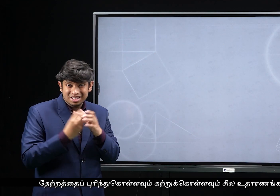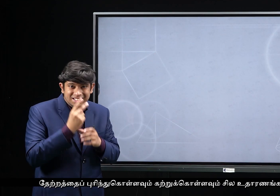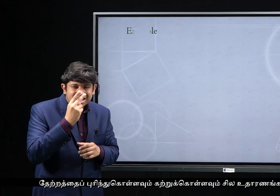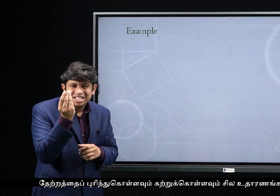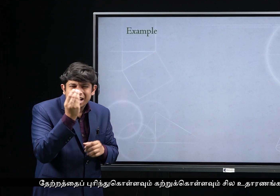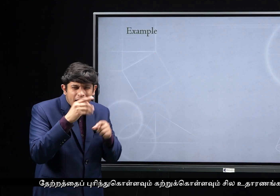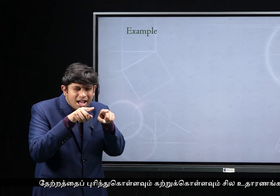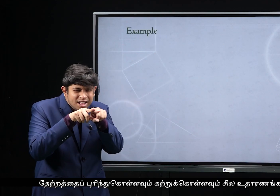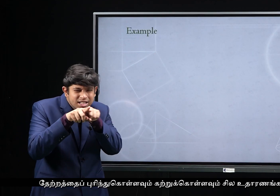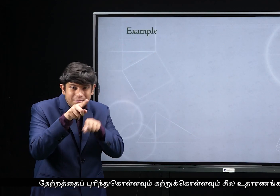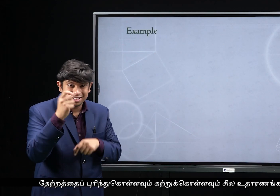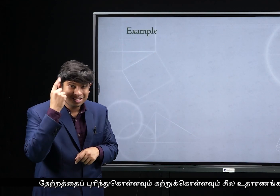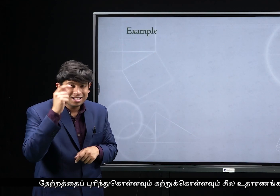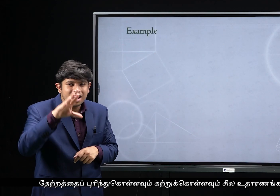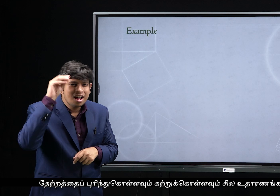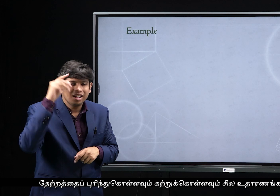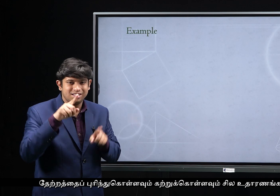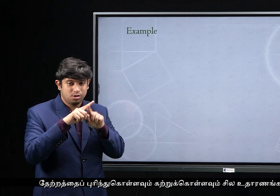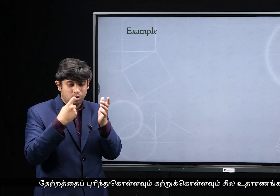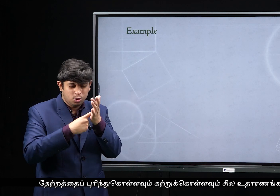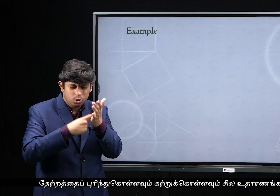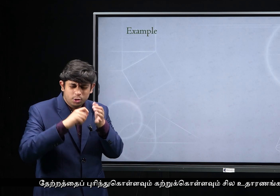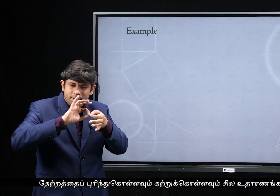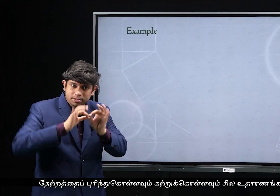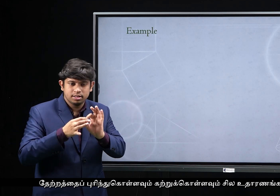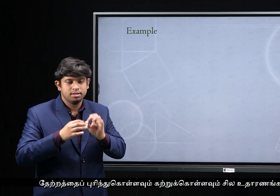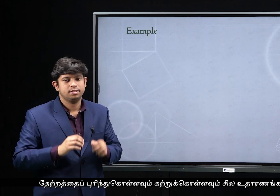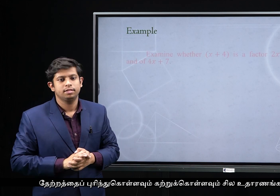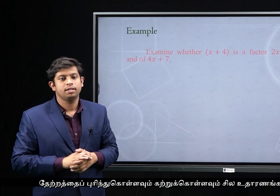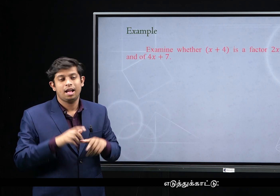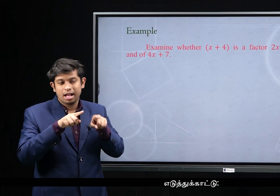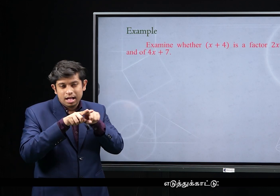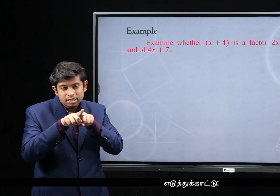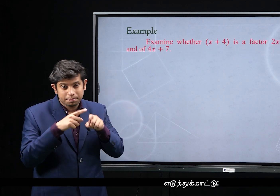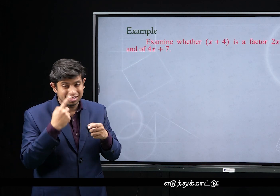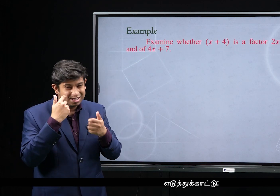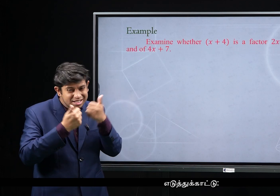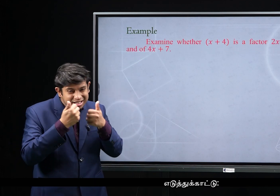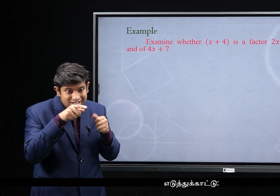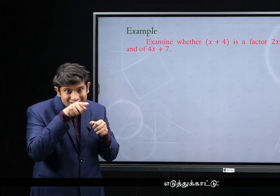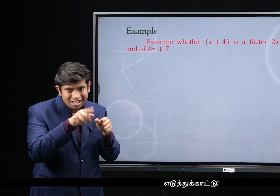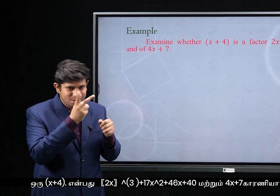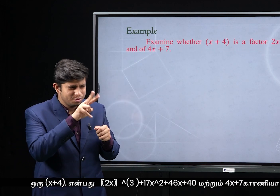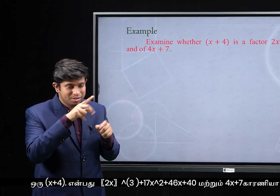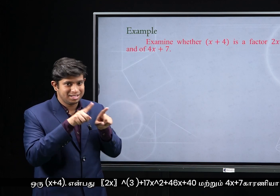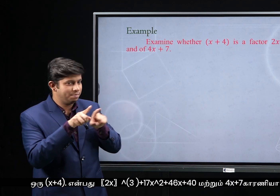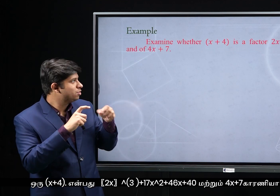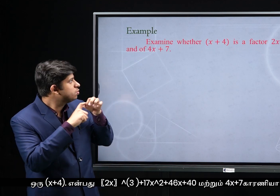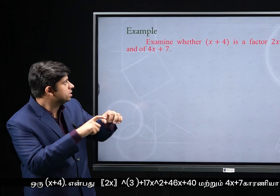தேற்றத்தை புரிந்து கொள்ளவும் கற்றுக்கொள்ளவும் சில உதாரணங்களை பார்ப்போம். எடுத்துக்காட்டு: ஒரு எக்ஸ் கூட்டல்